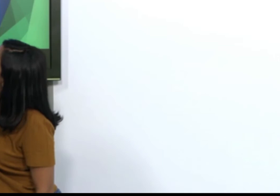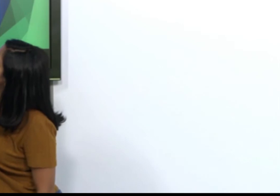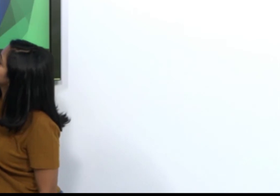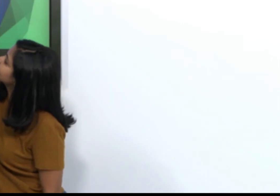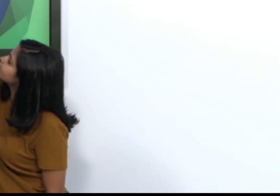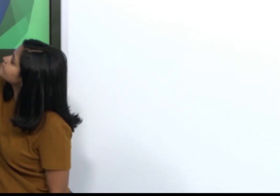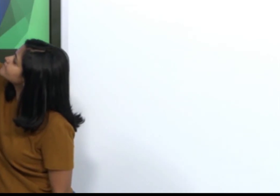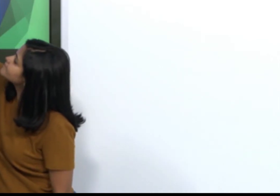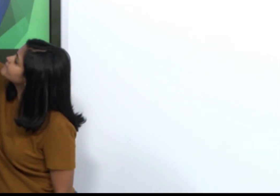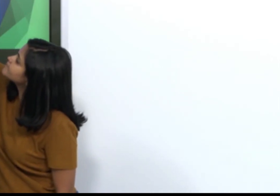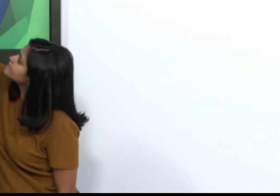Veja aqui.